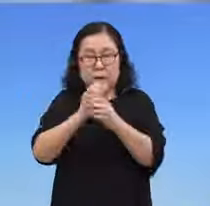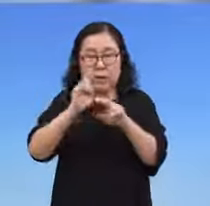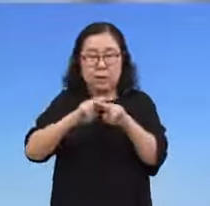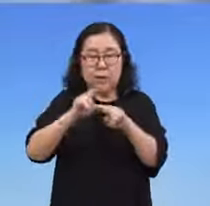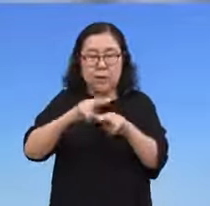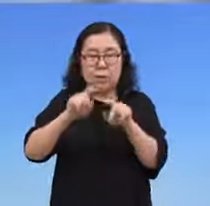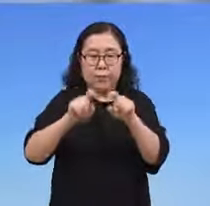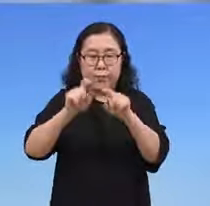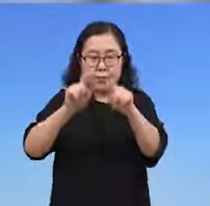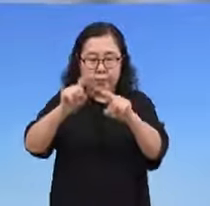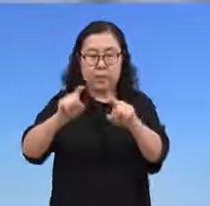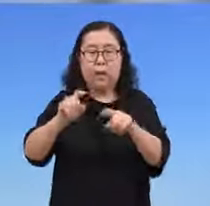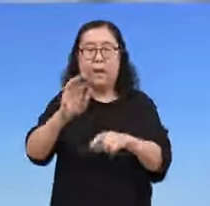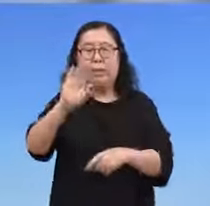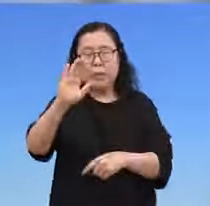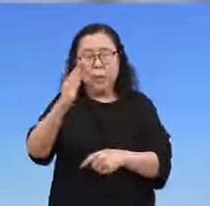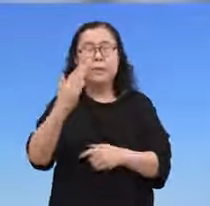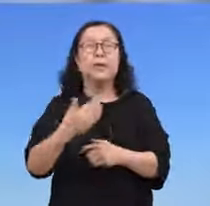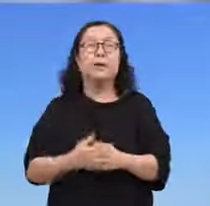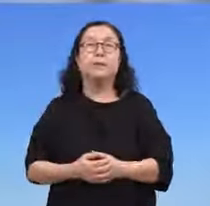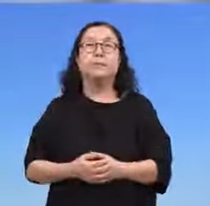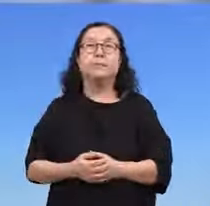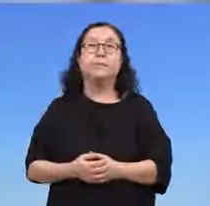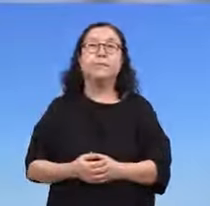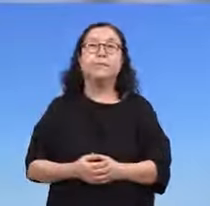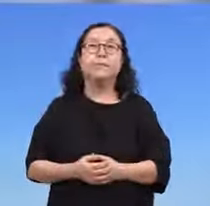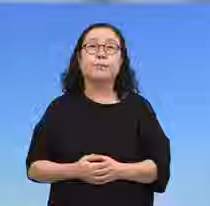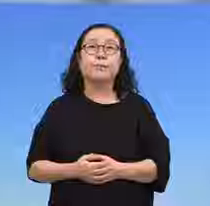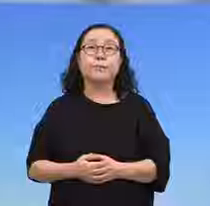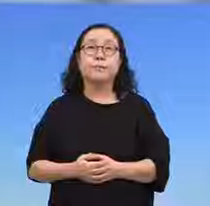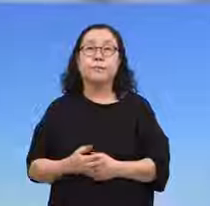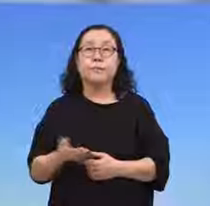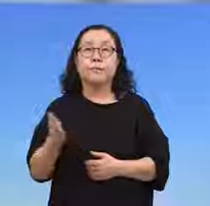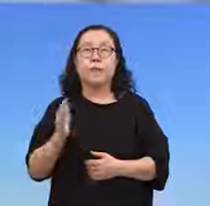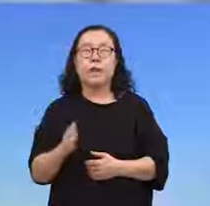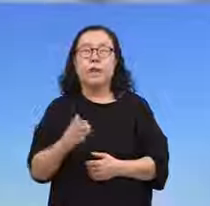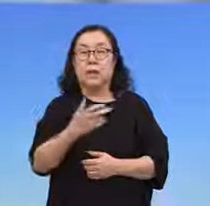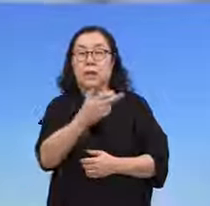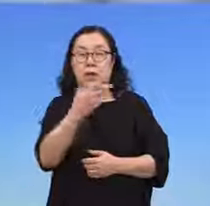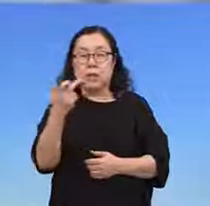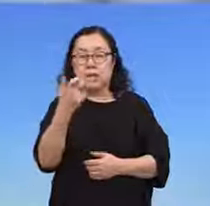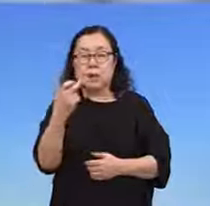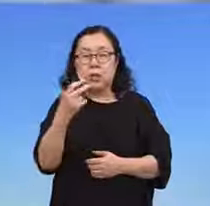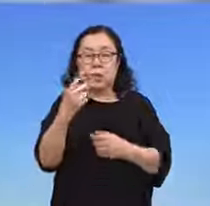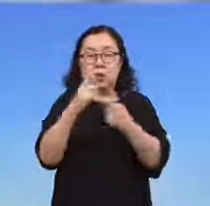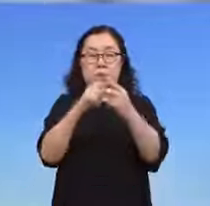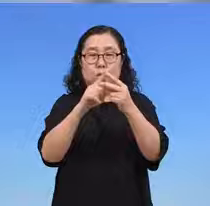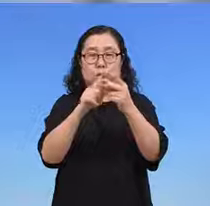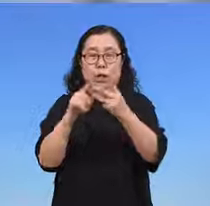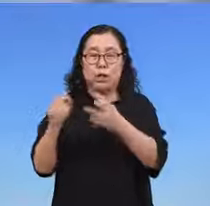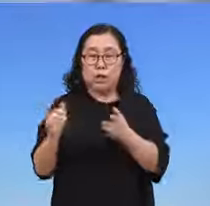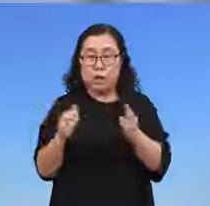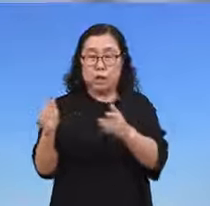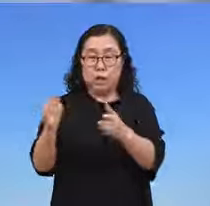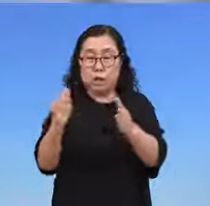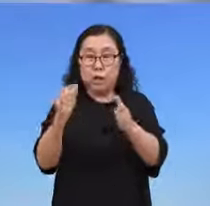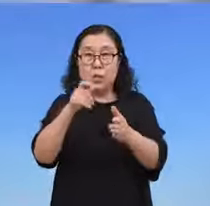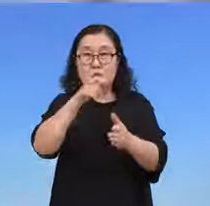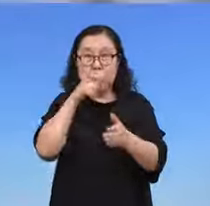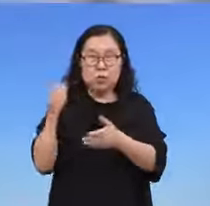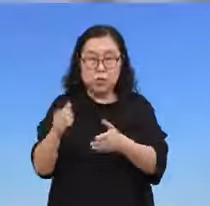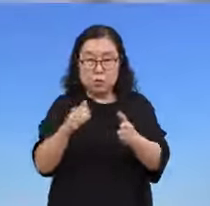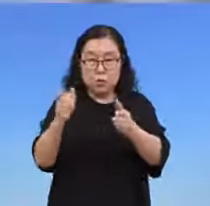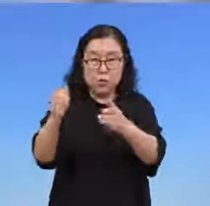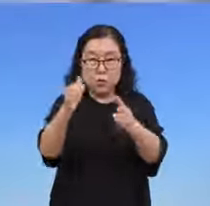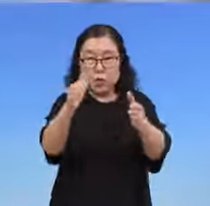되는데요, 근데 제가 오늘 본문을 보면서 큰 그 두 가지 물줄기로 본문의 흐름을 제가 좀